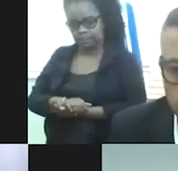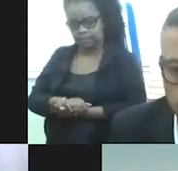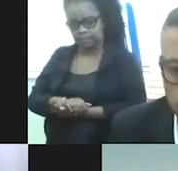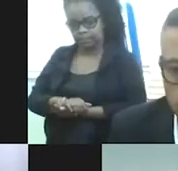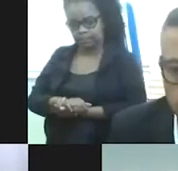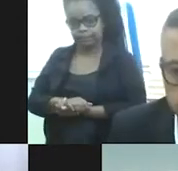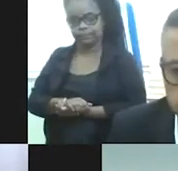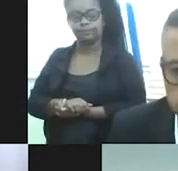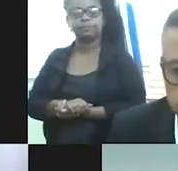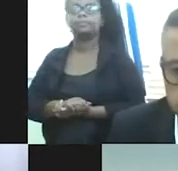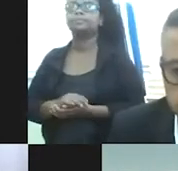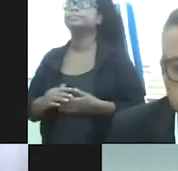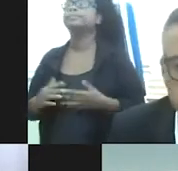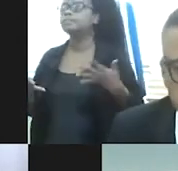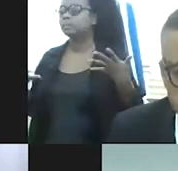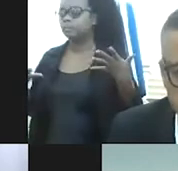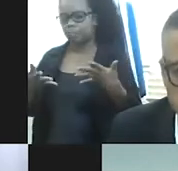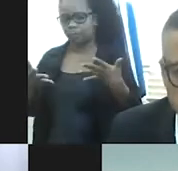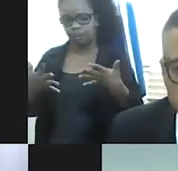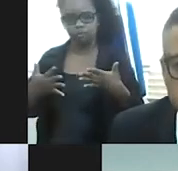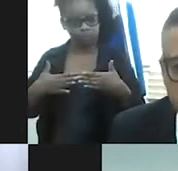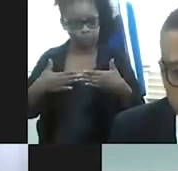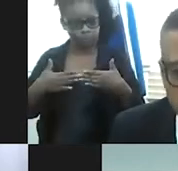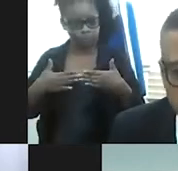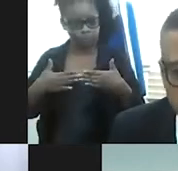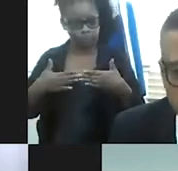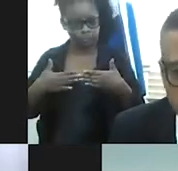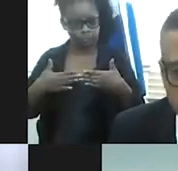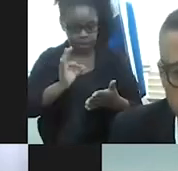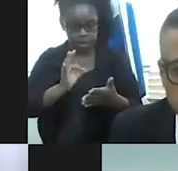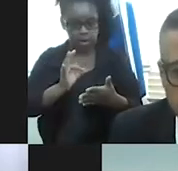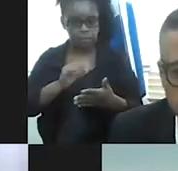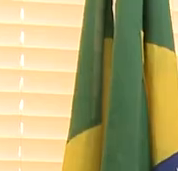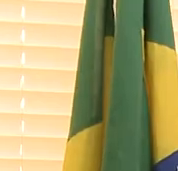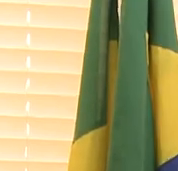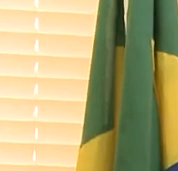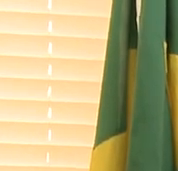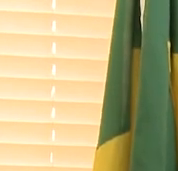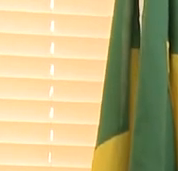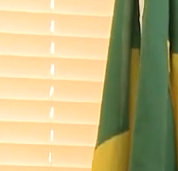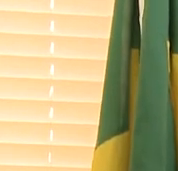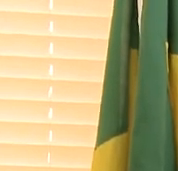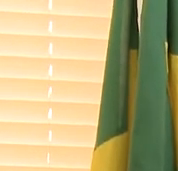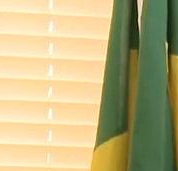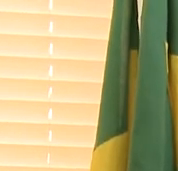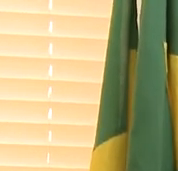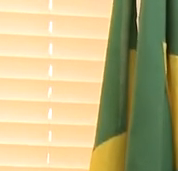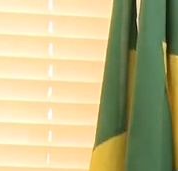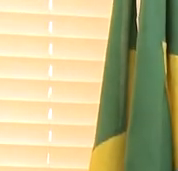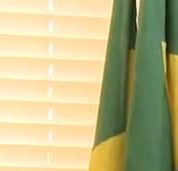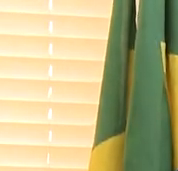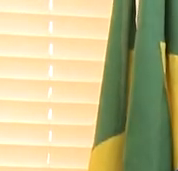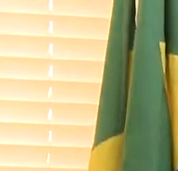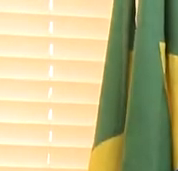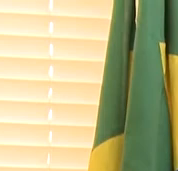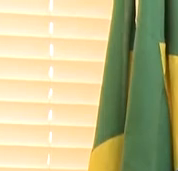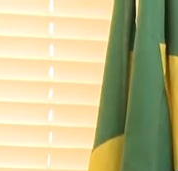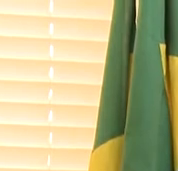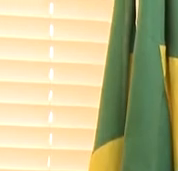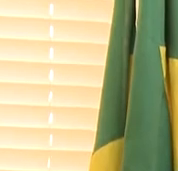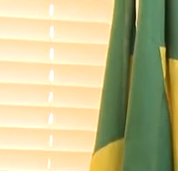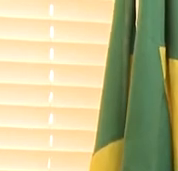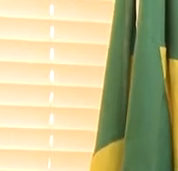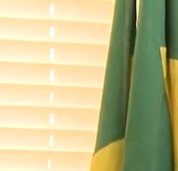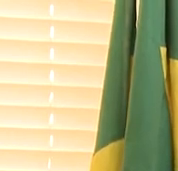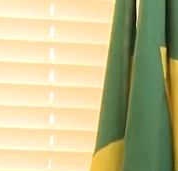Agora estão abertas as inscrições para os vereadores que quiserem fazer uso da palavra. Levante o dedo para poder anotar.